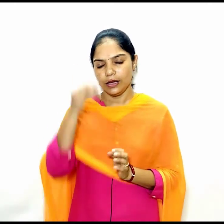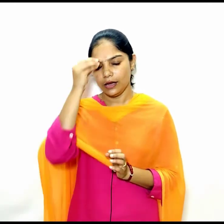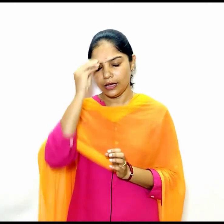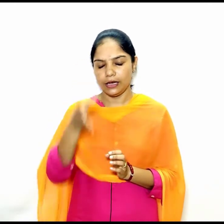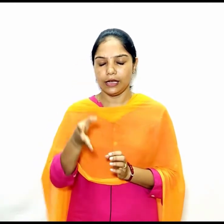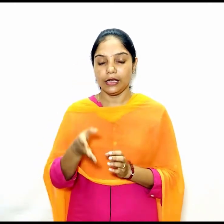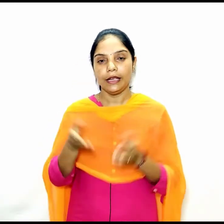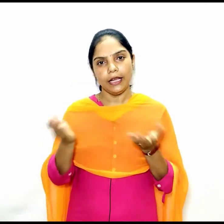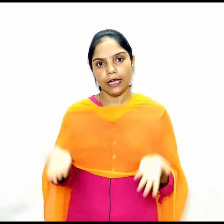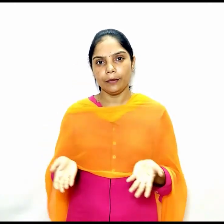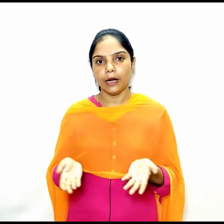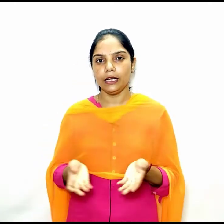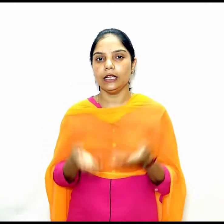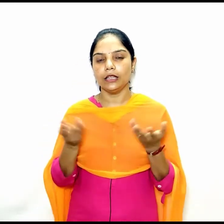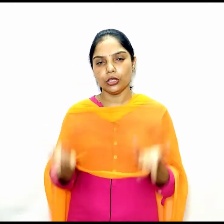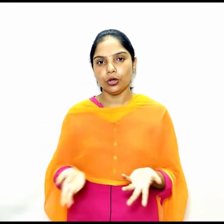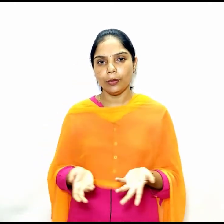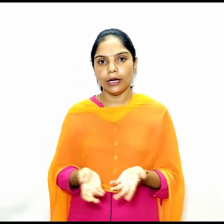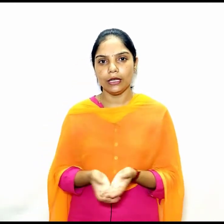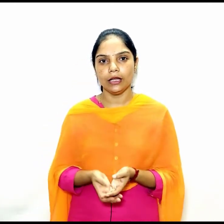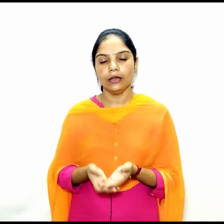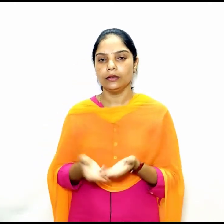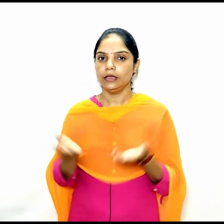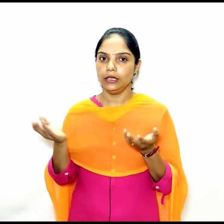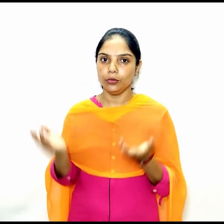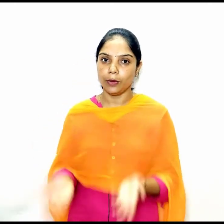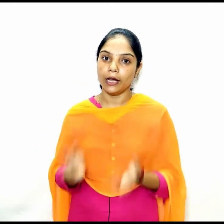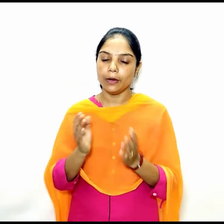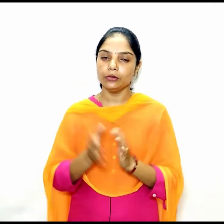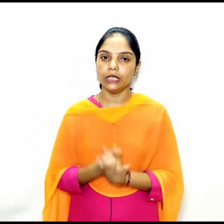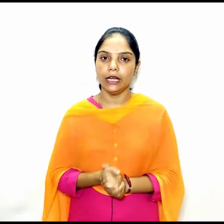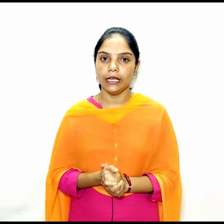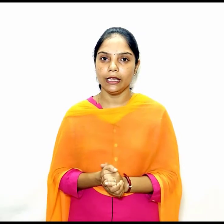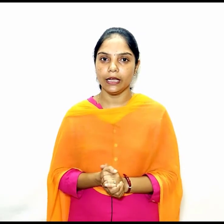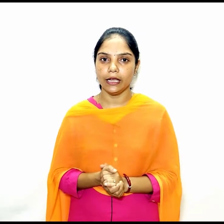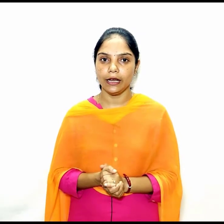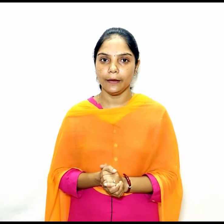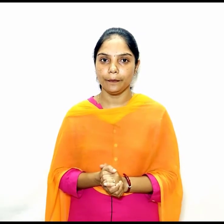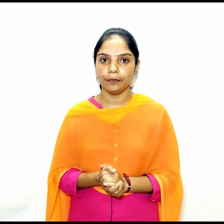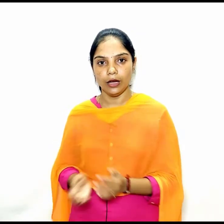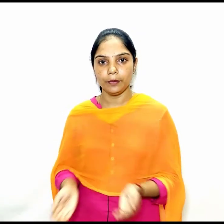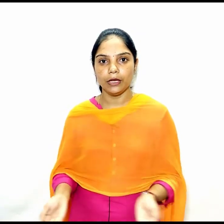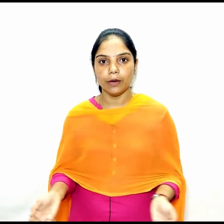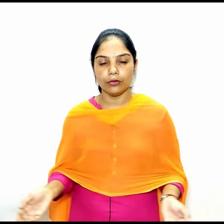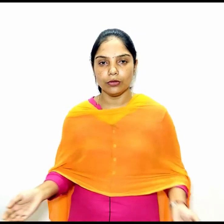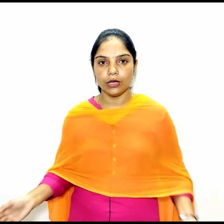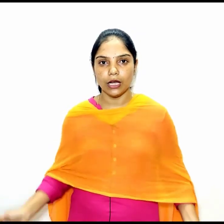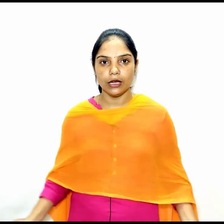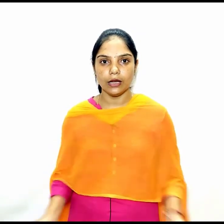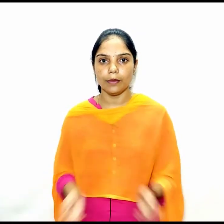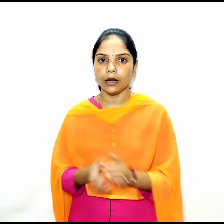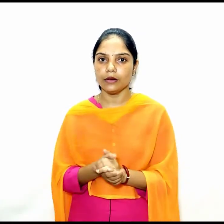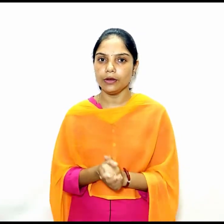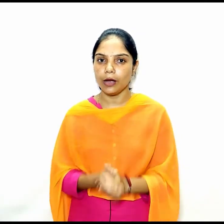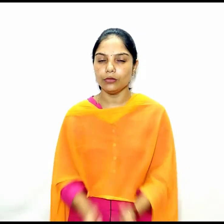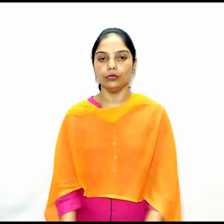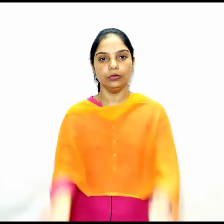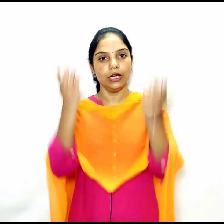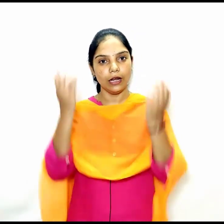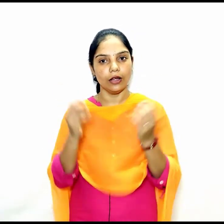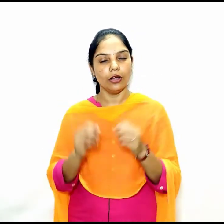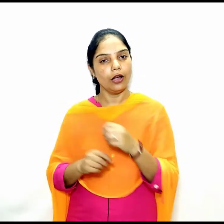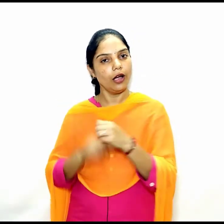कहा, अरे एक बार ठीक था, दो बार ठीक था, ये तो बार बार उछालने के लिए कह रहा है। अब की बार उन्होंने क्या किया?